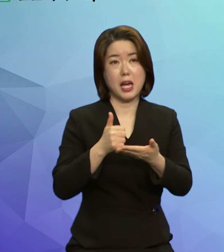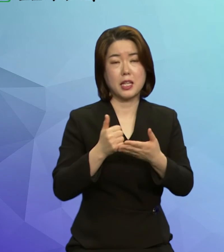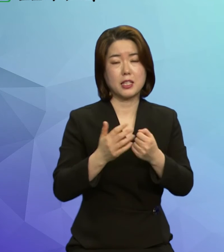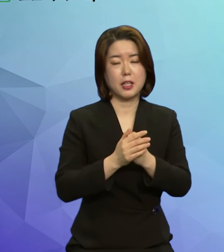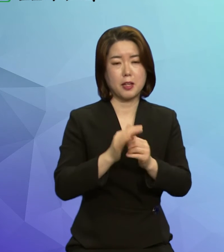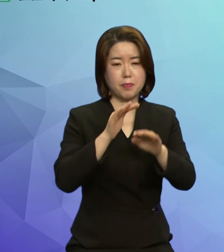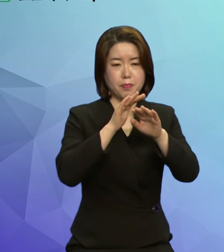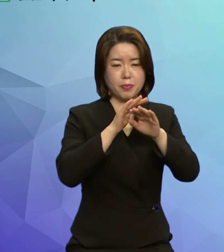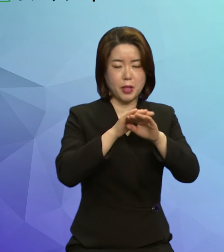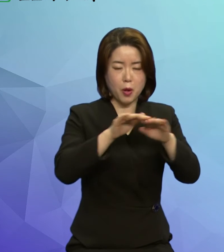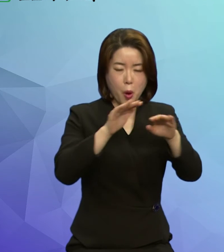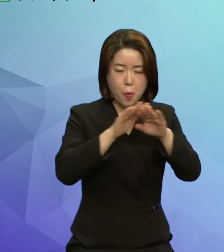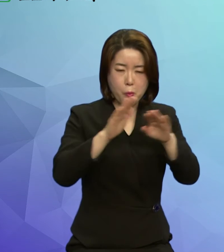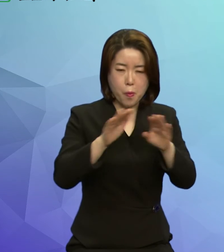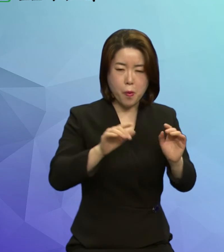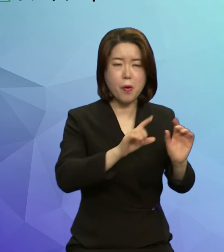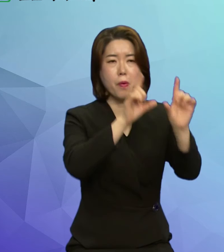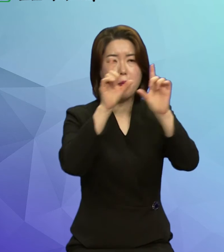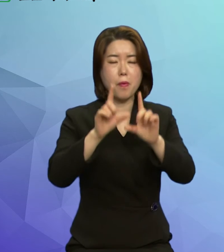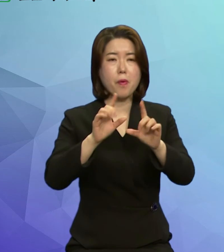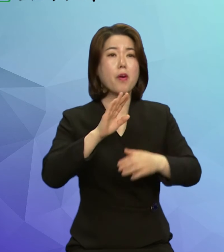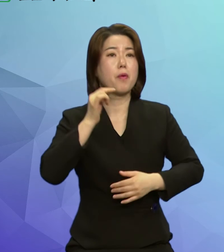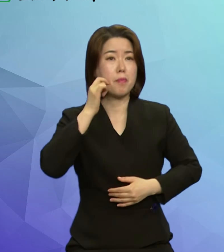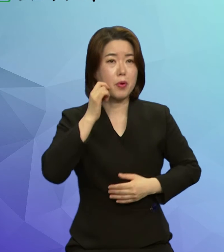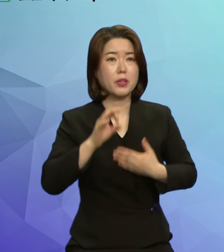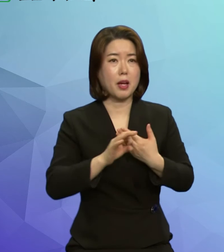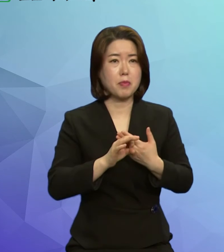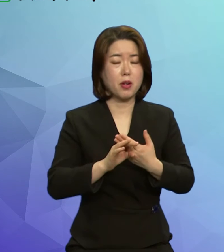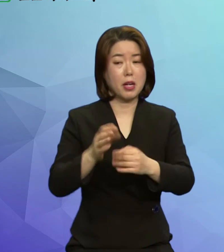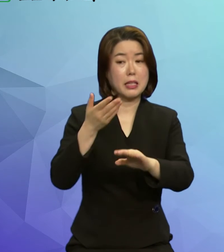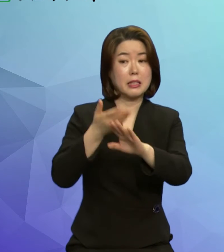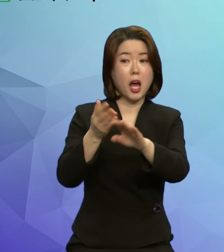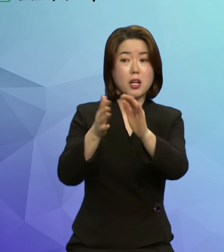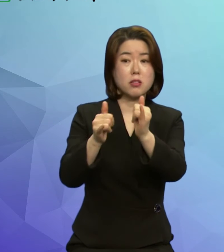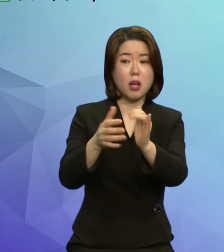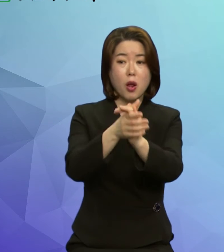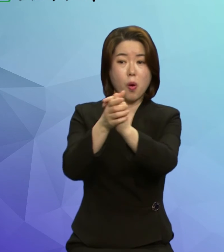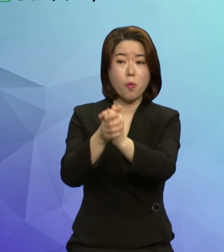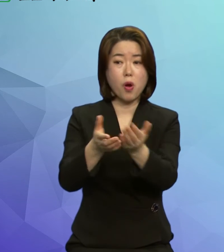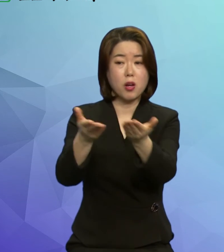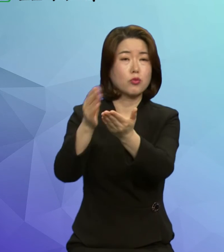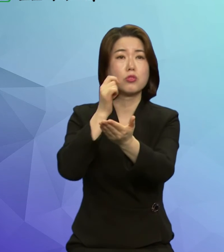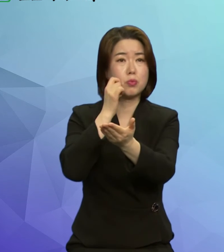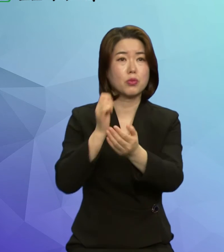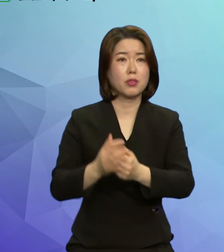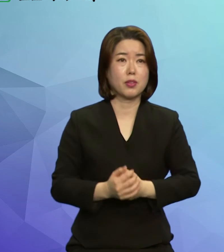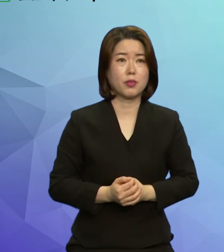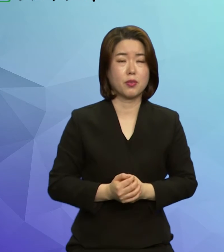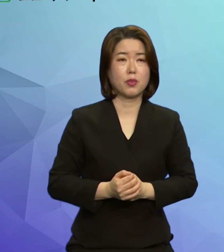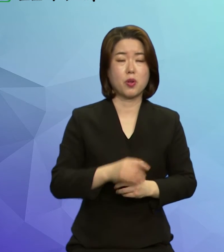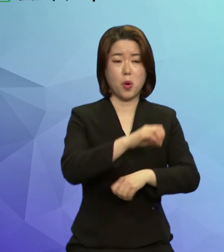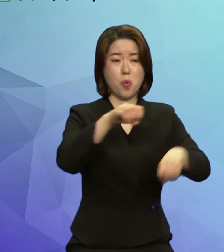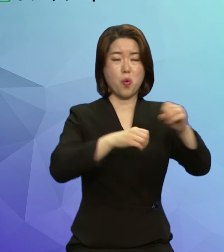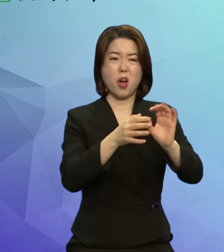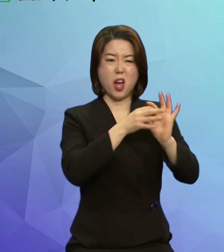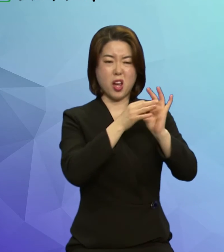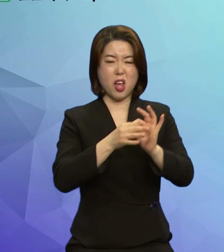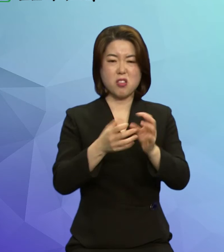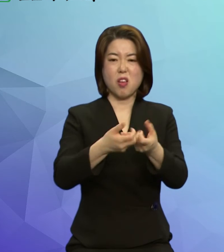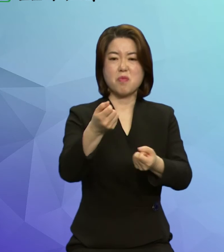하나님과 화해하는 삶을 실제로 살지 못하면 다른 사람을 화해시킬 수가 없어요. 오히려